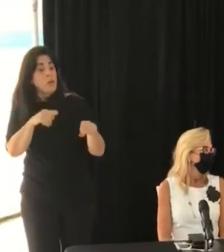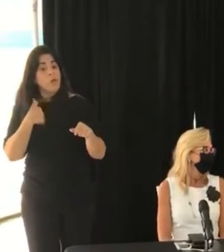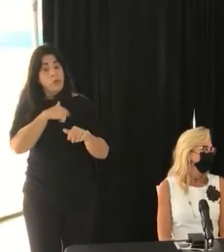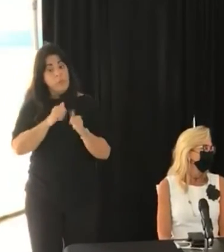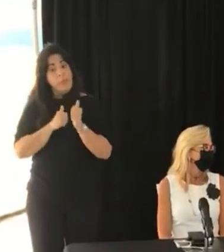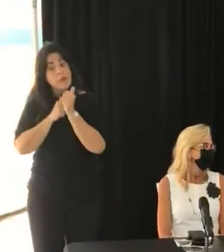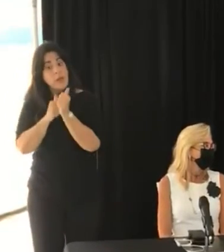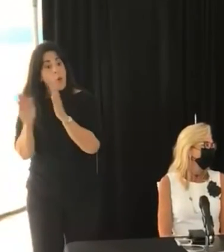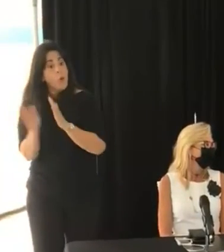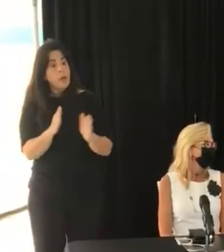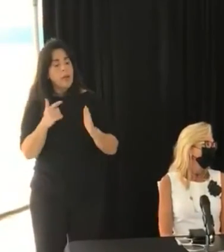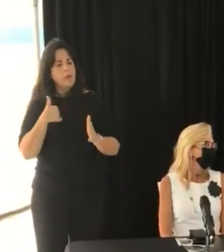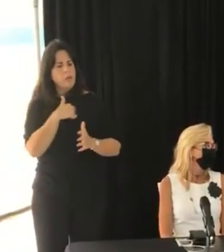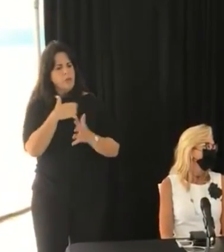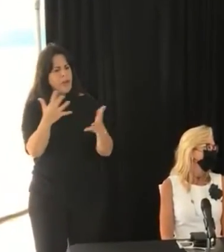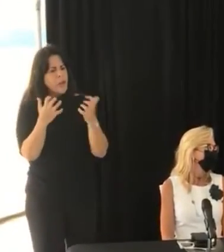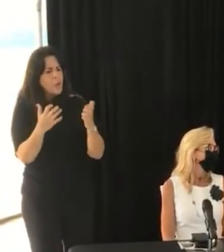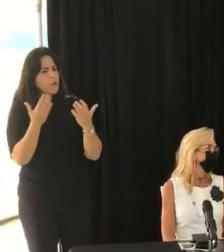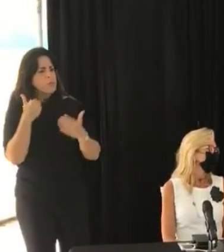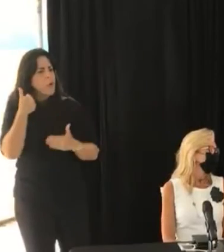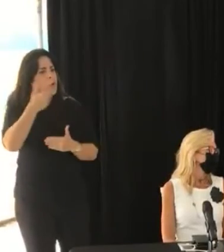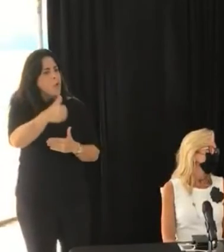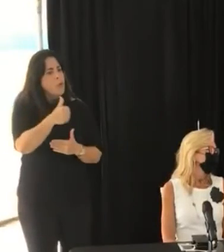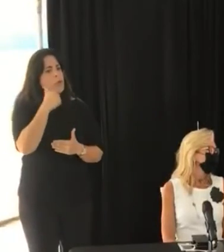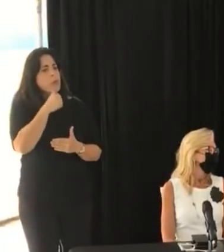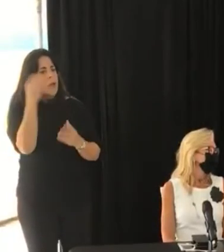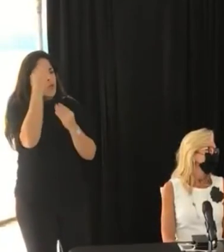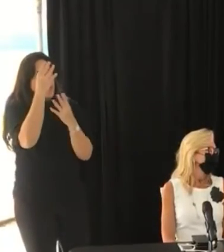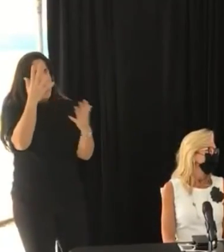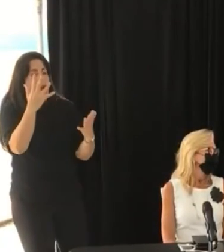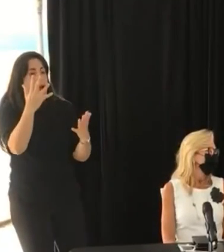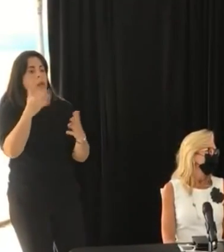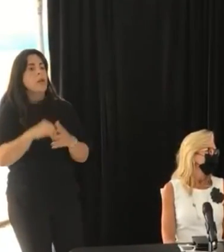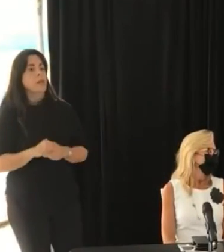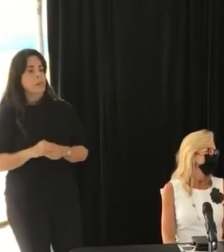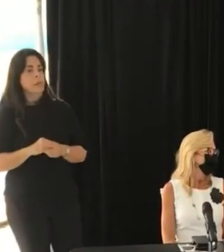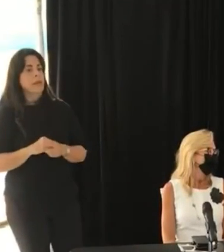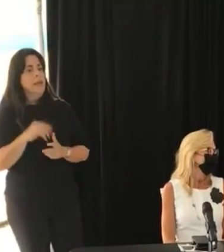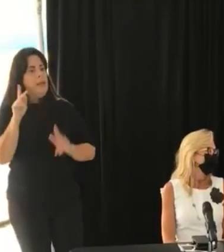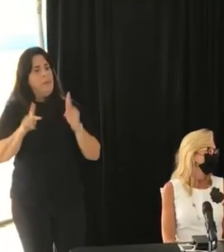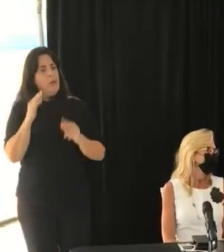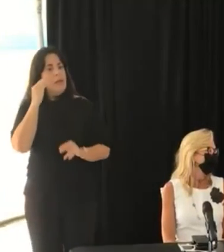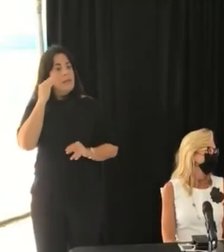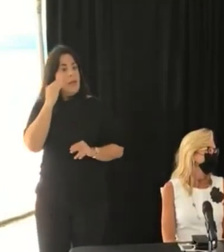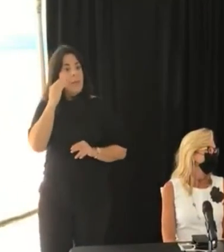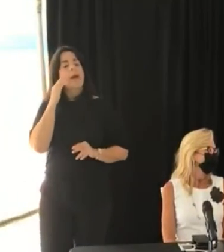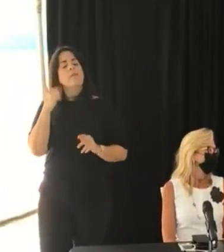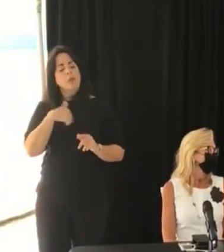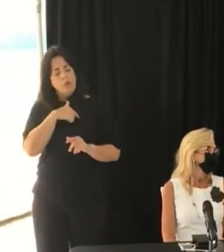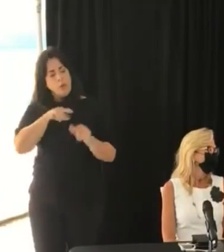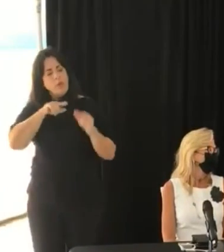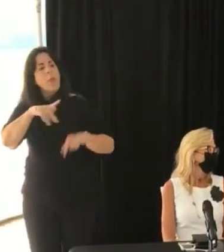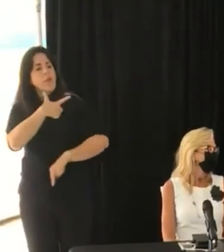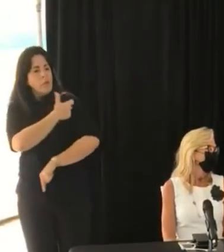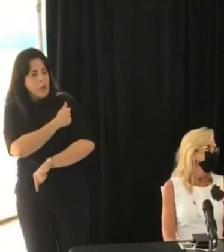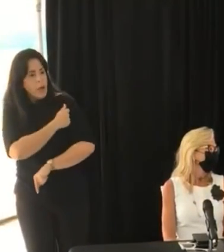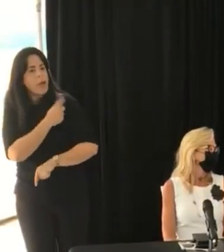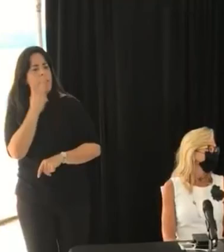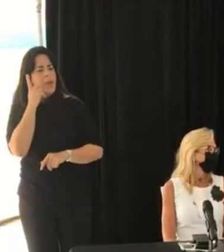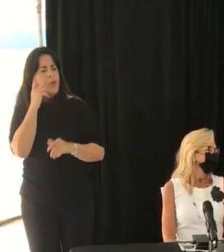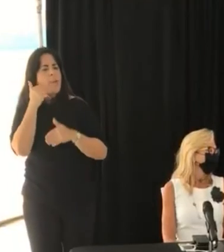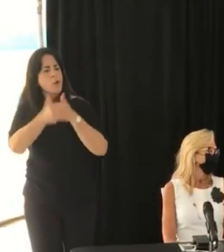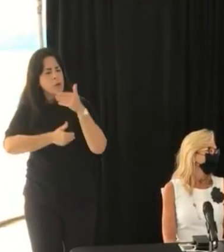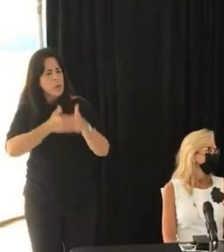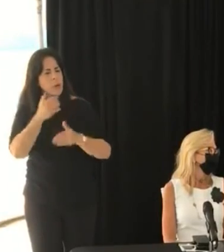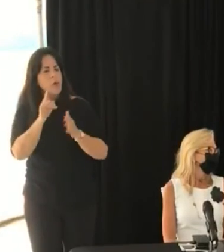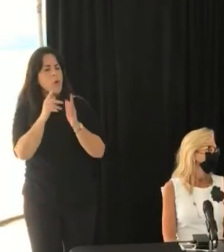Aquí nosotros lo que queremos es todos los días comunicar, y queremos todos los días que la gente sepa que vamos a vacunar, que estamos velando el proceso y